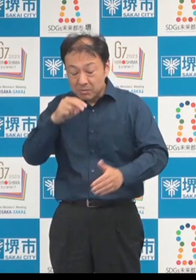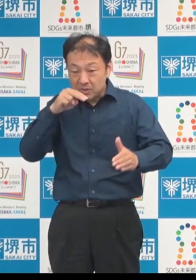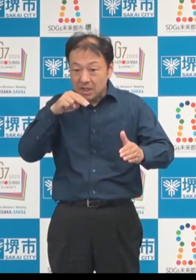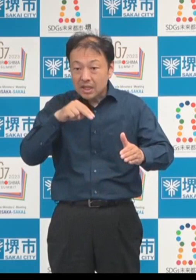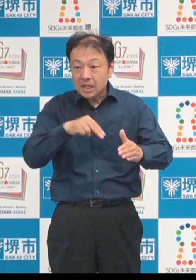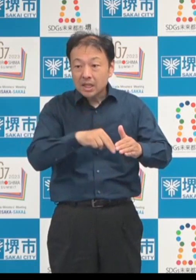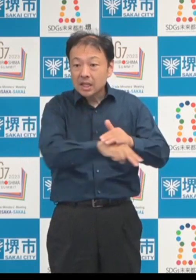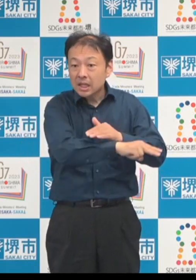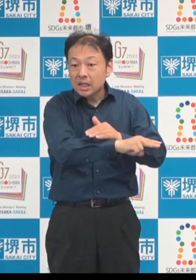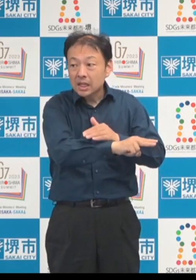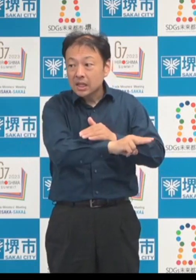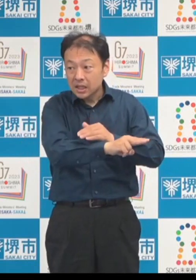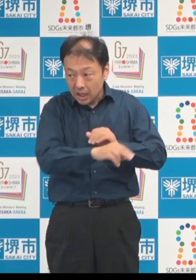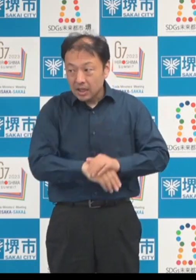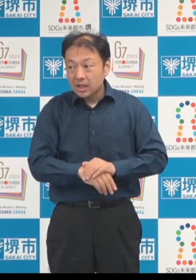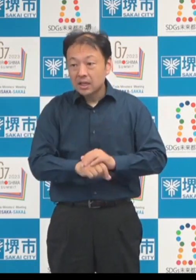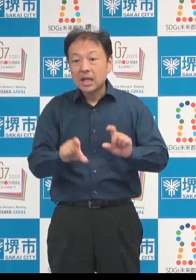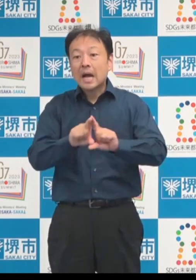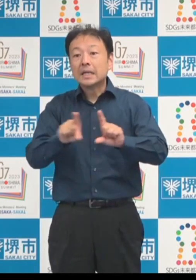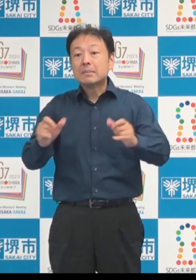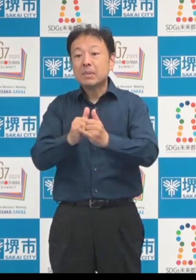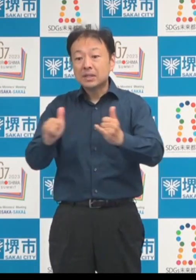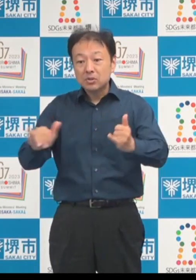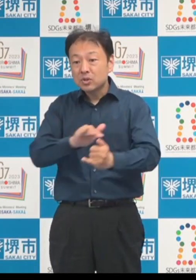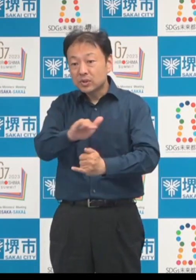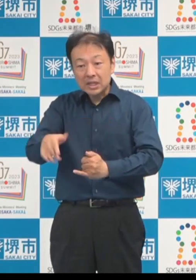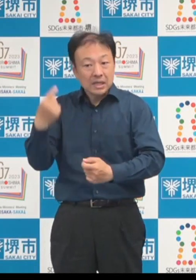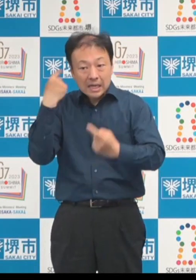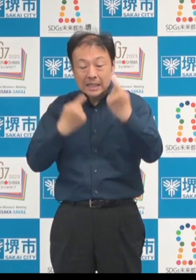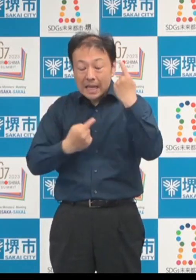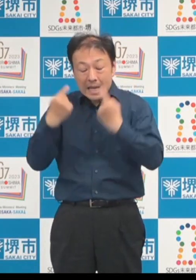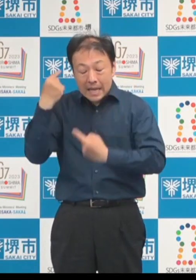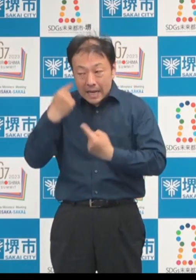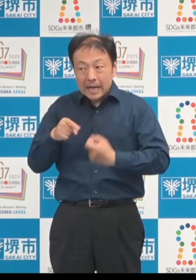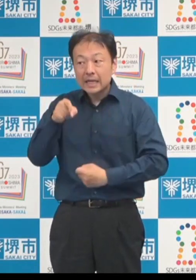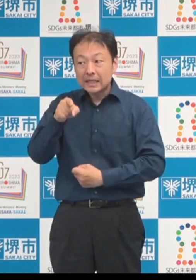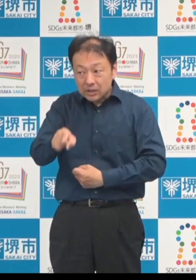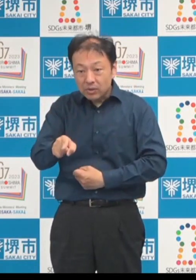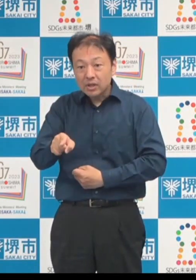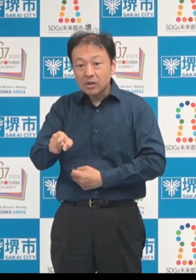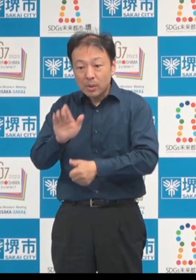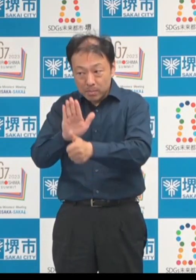ちが負傷したという前提で、訓練されるということでよろしいんでしょうか。